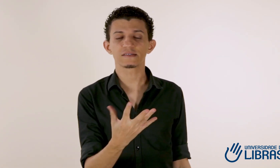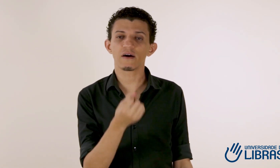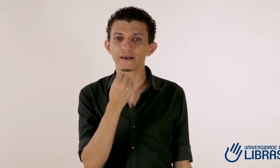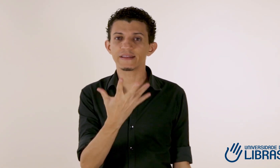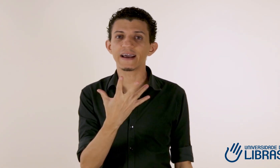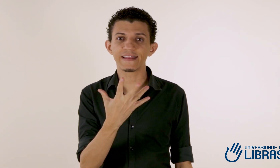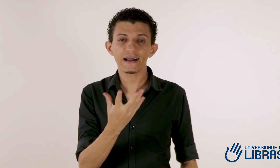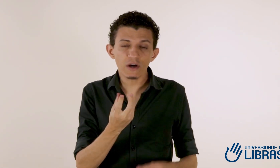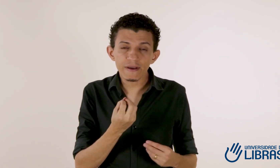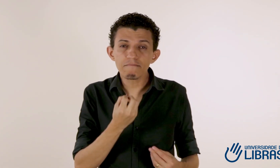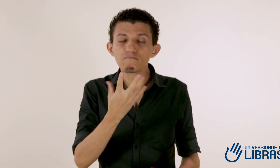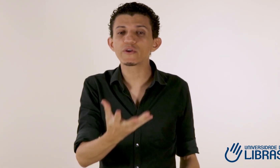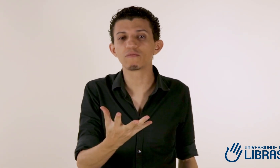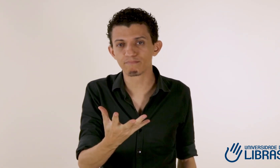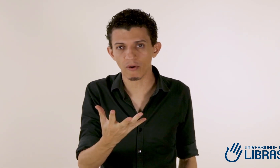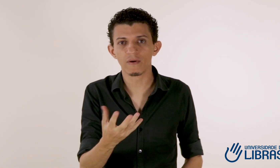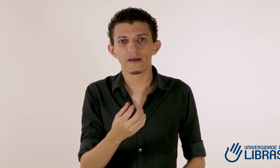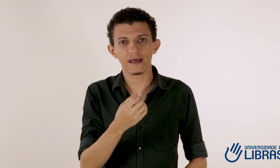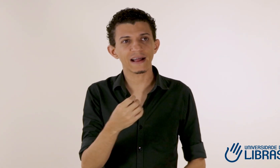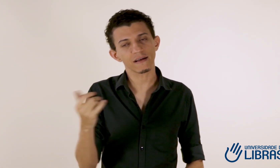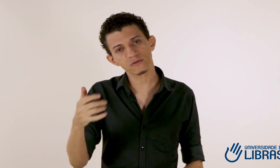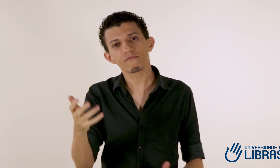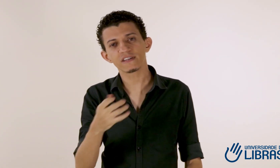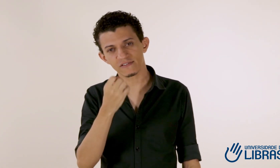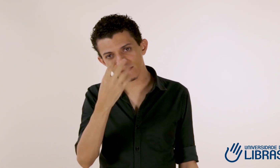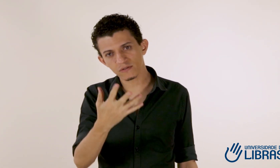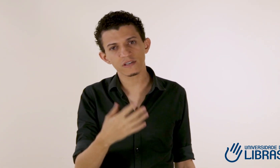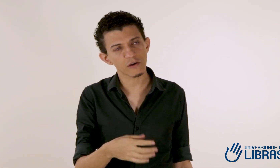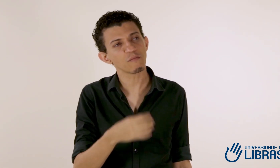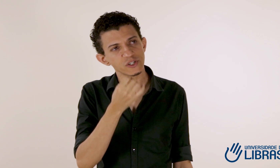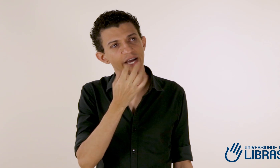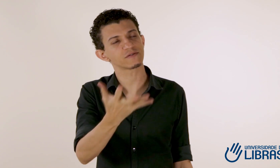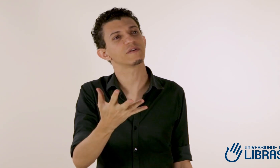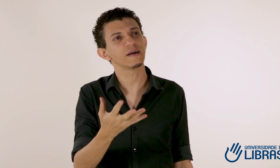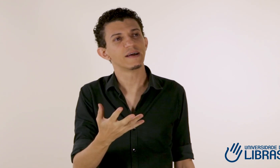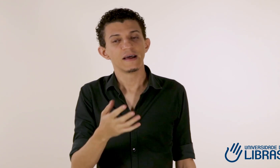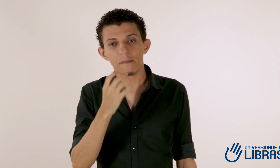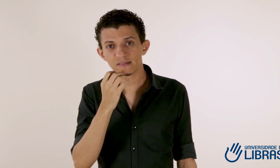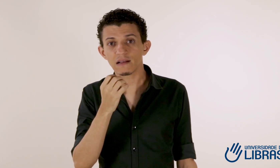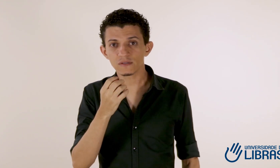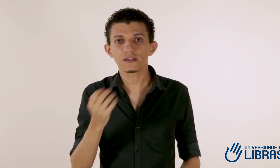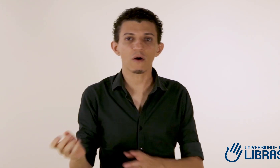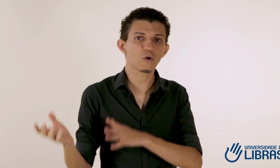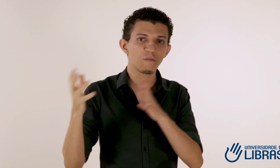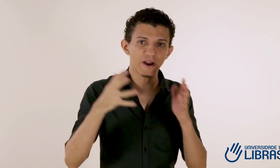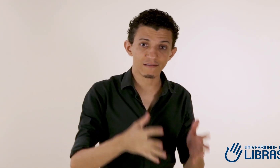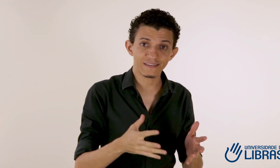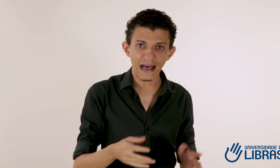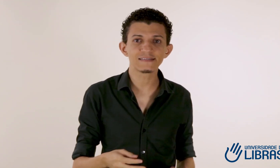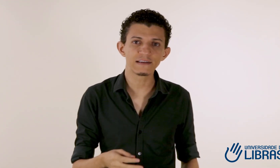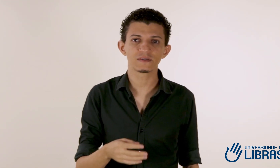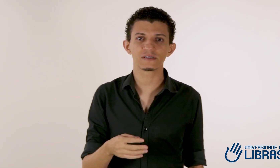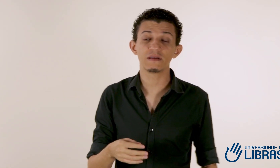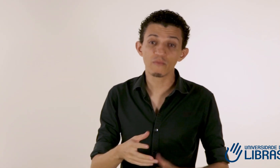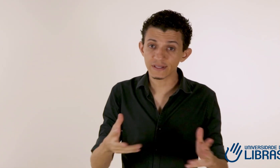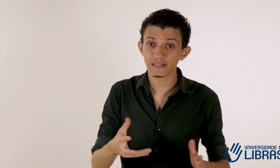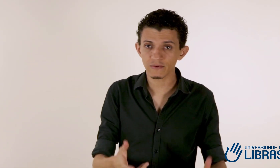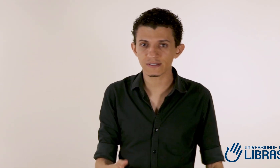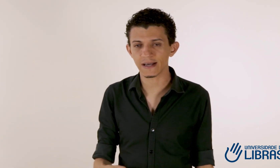sinal aqui dá a ideia de algo que é muito bom. Né? Até os ouvintes usam isso aqui como gesto, né? Mas ele é um sinal incorporado nas línguas, em muitas línguas de sinais